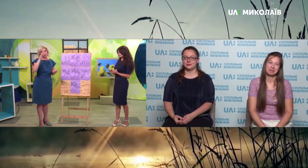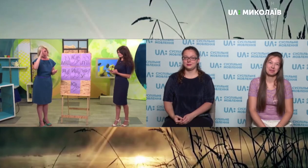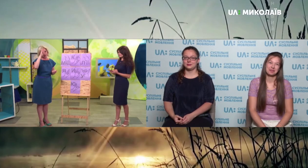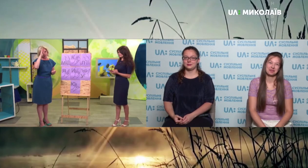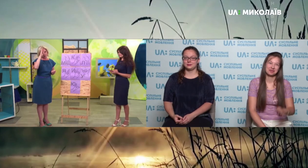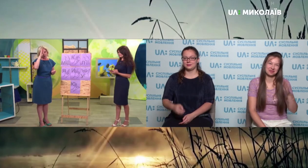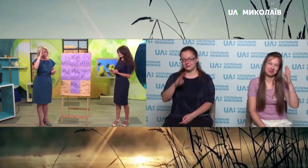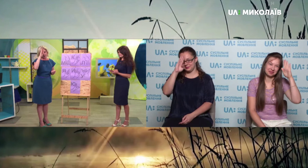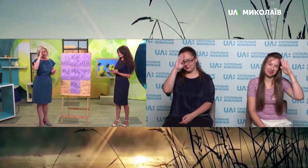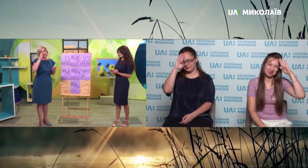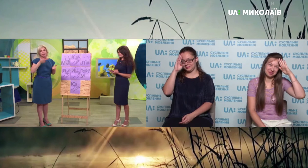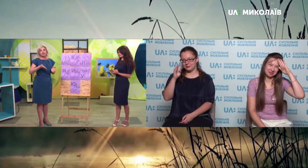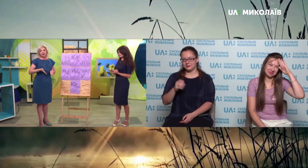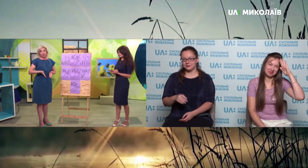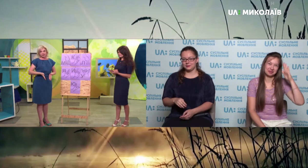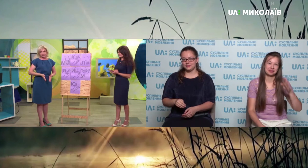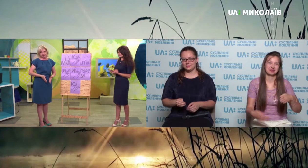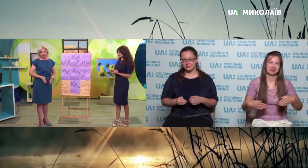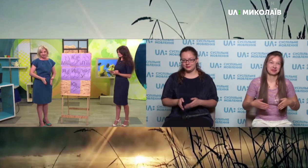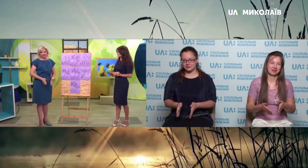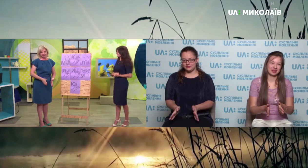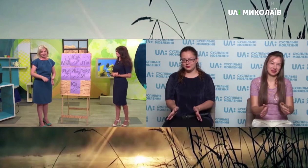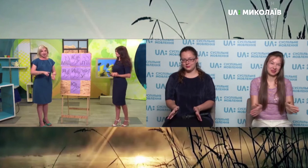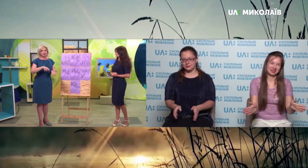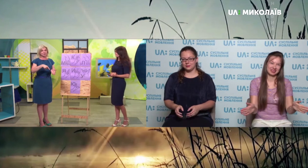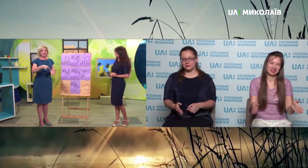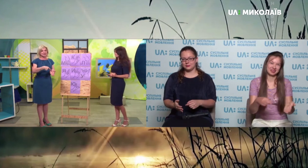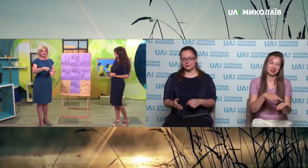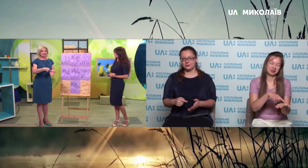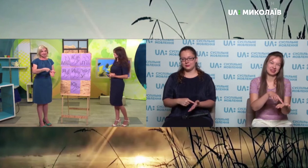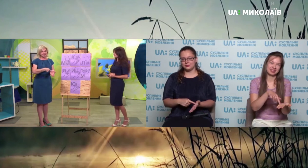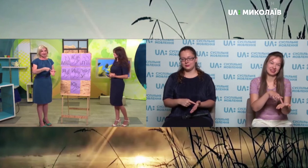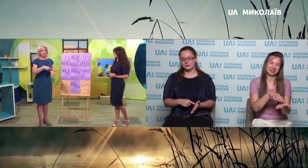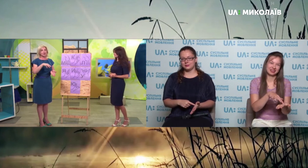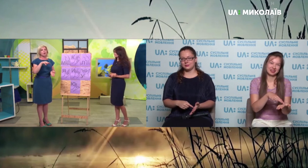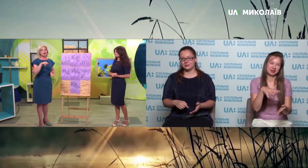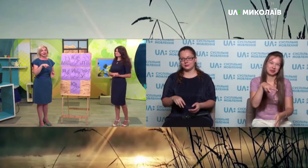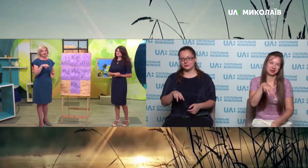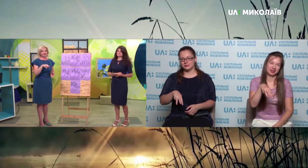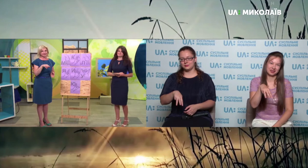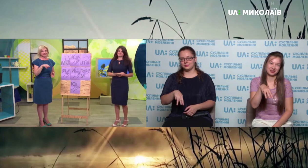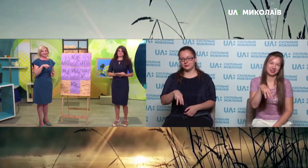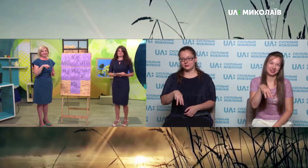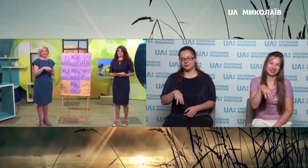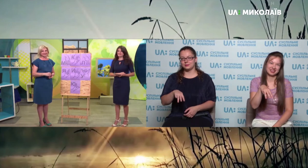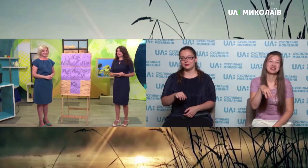показуємо, хлопець народився в місті Миколаєві. А якщо